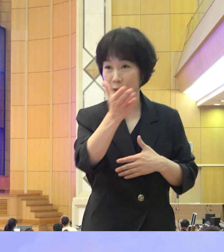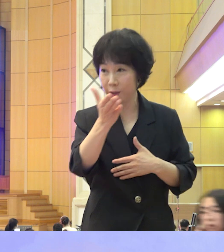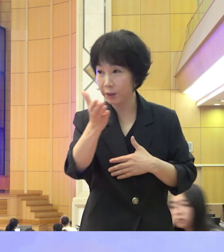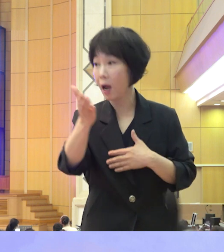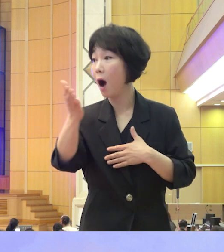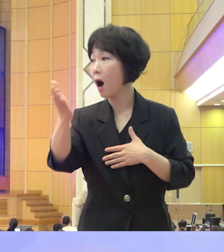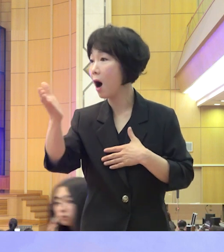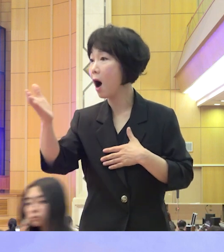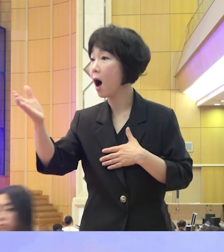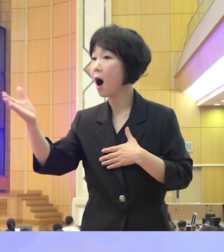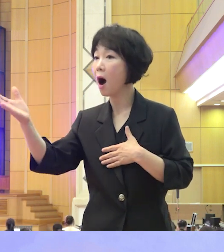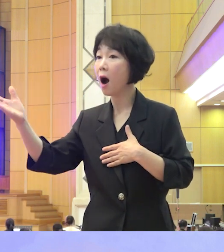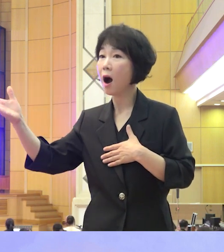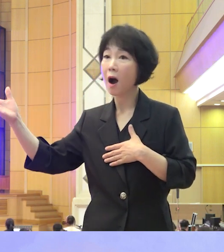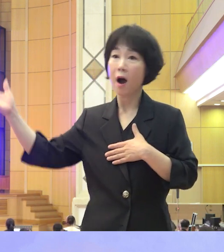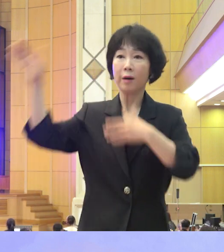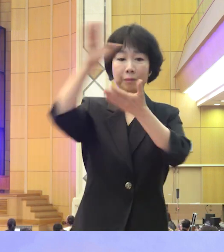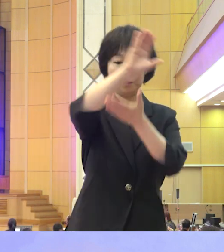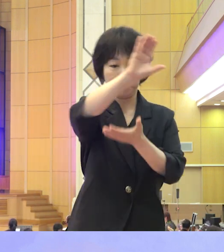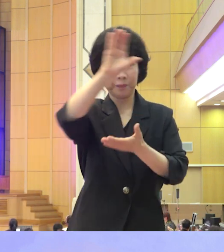근심이 있으랴.